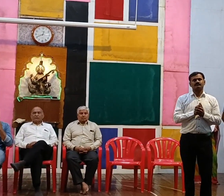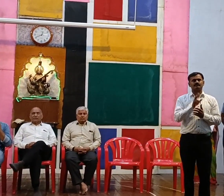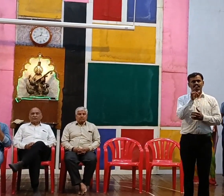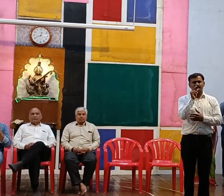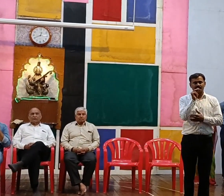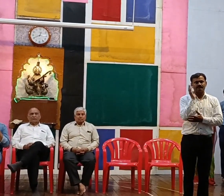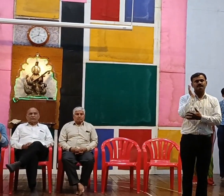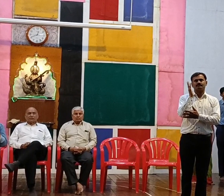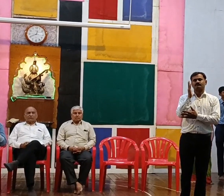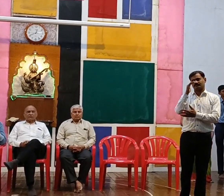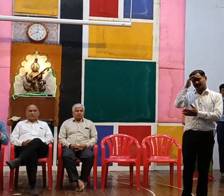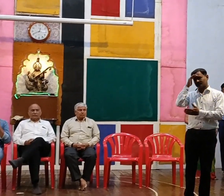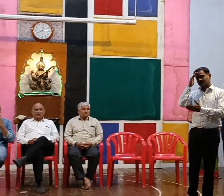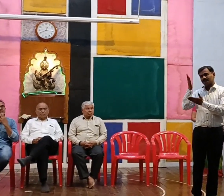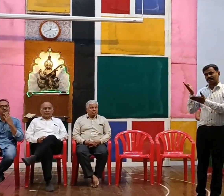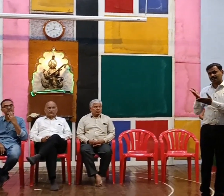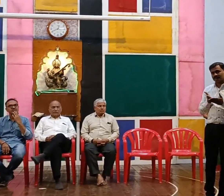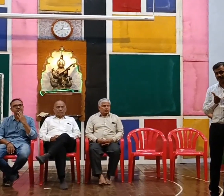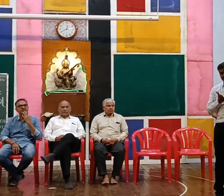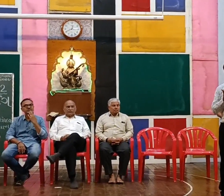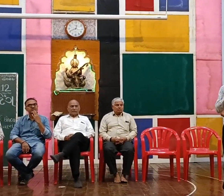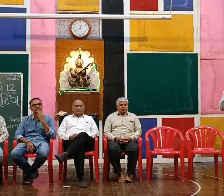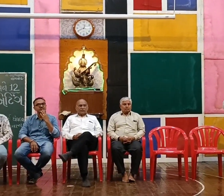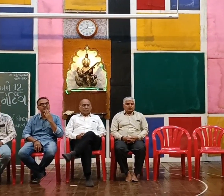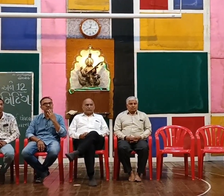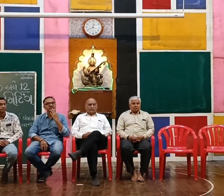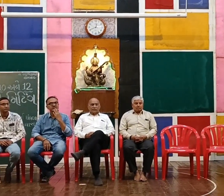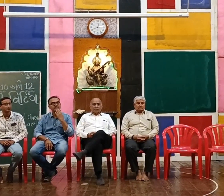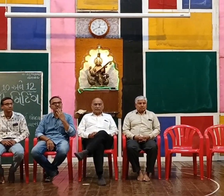વક્તા અને મહેમાન આદરણીય શ્રી